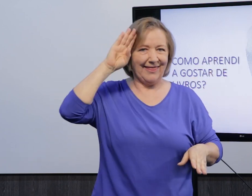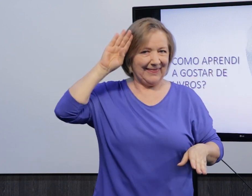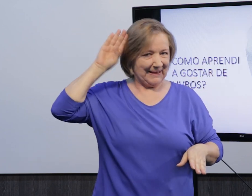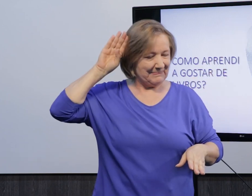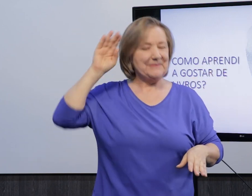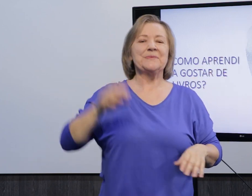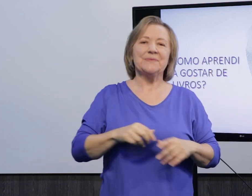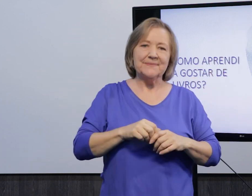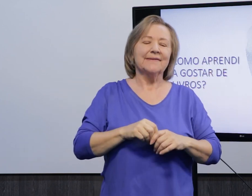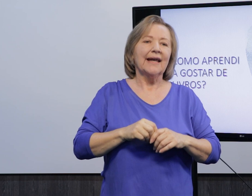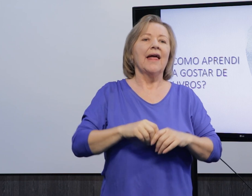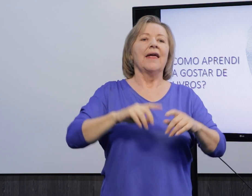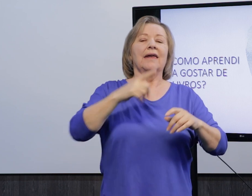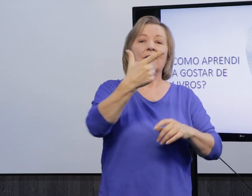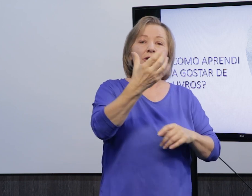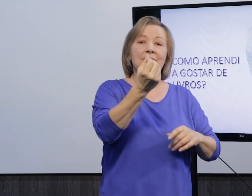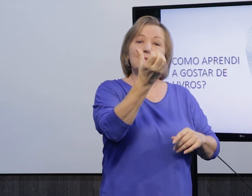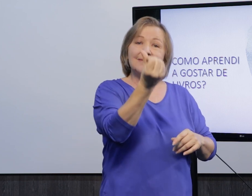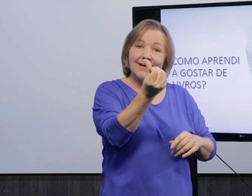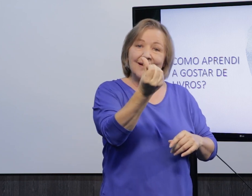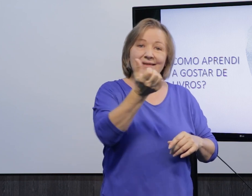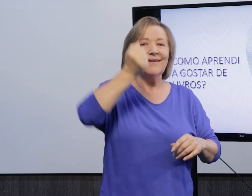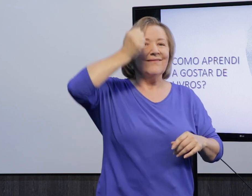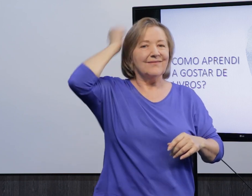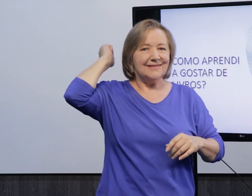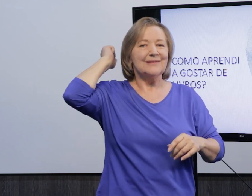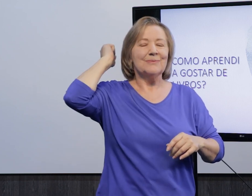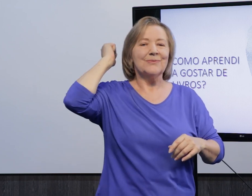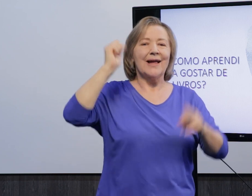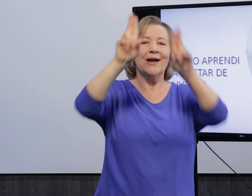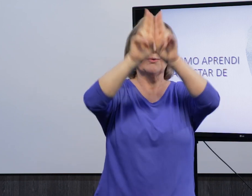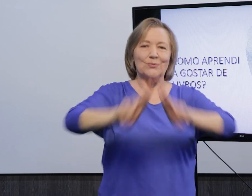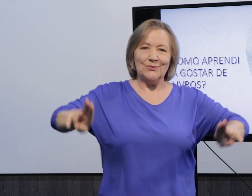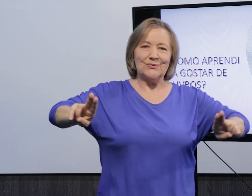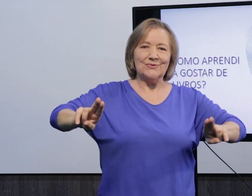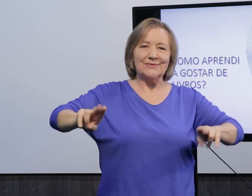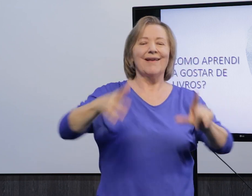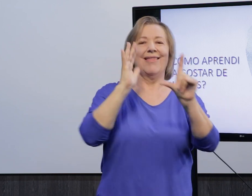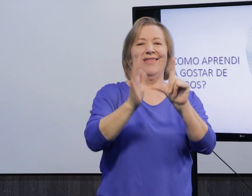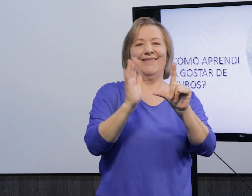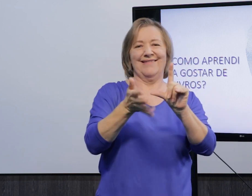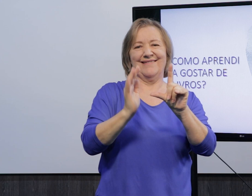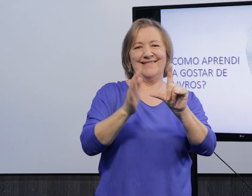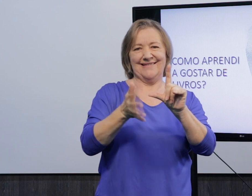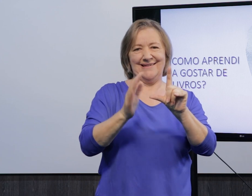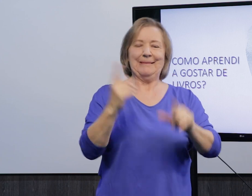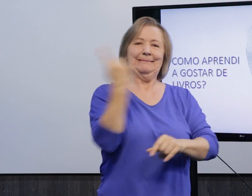para que mais surdos acadêmicos viesse né 96 eu fiz né o vestibular também